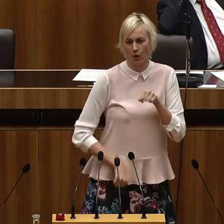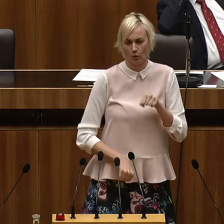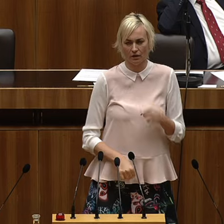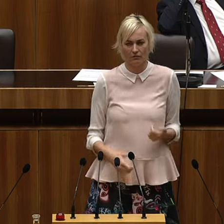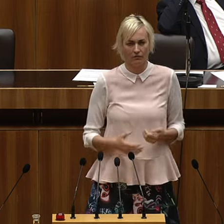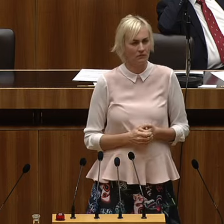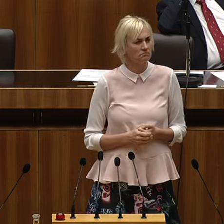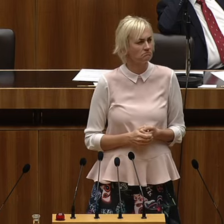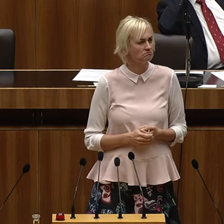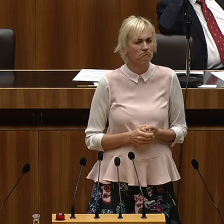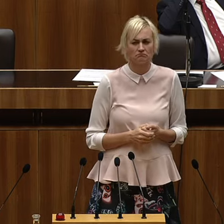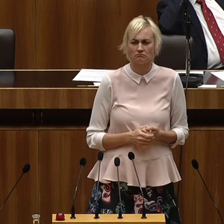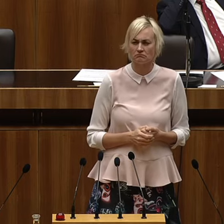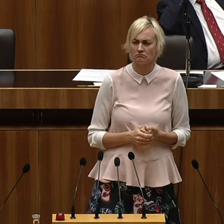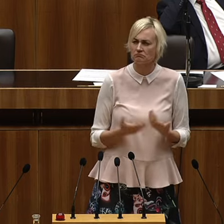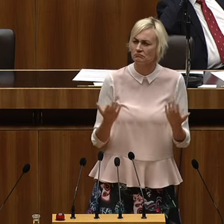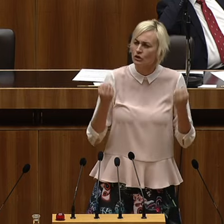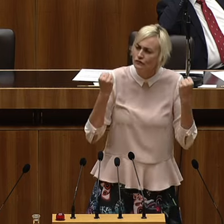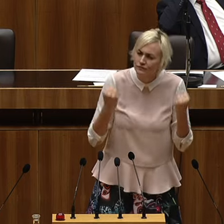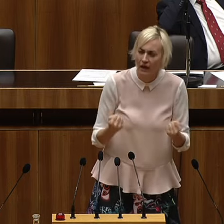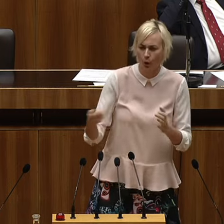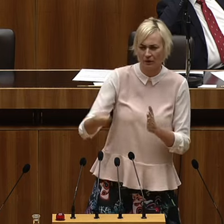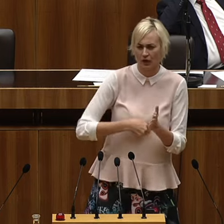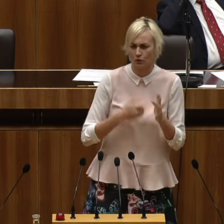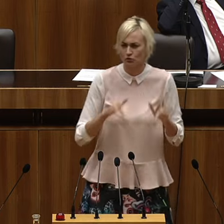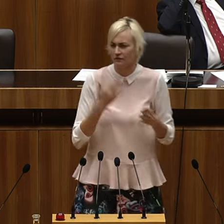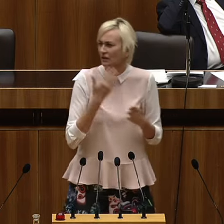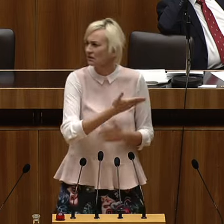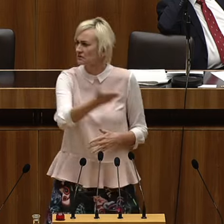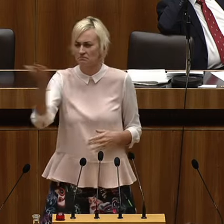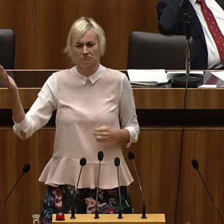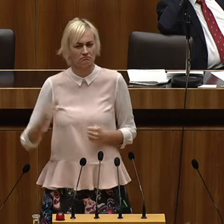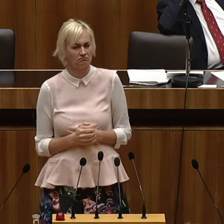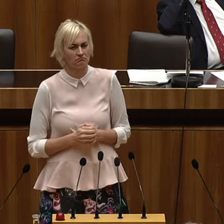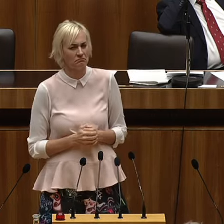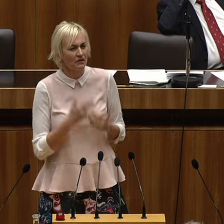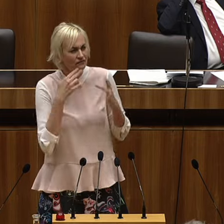Hatten Sie schon mal einen schweren Knochenbruch? Eine schwere Operation?